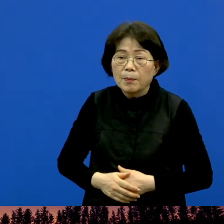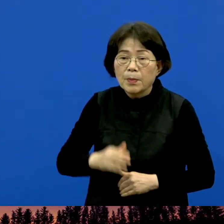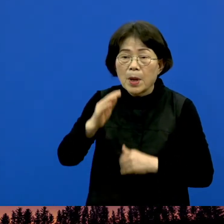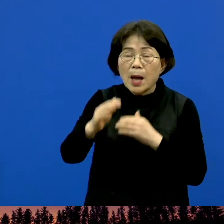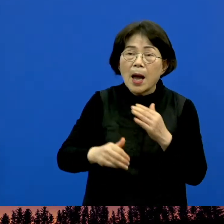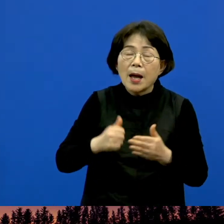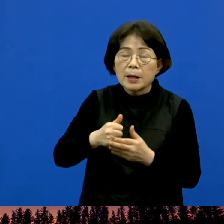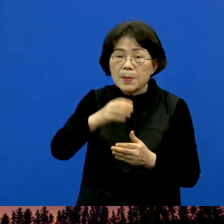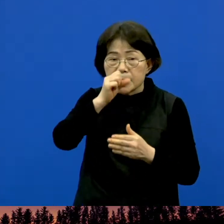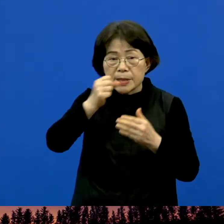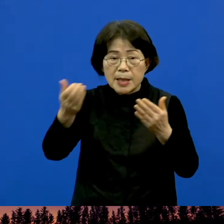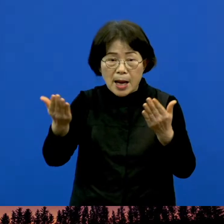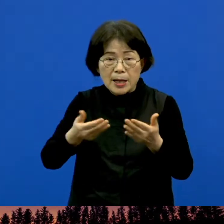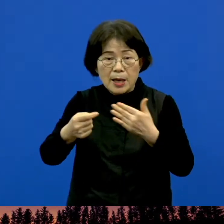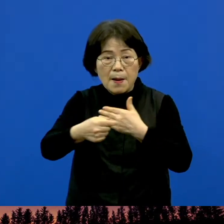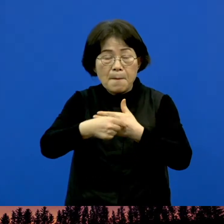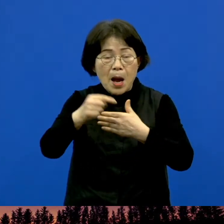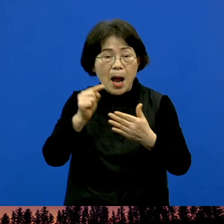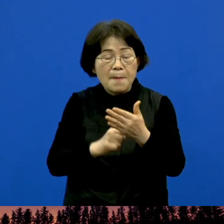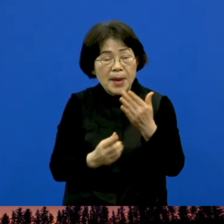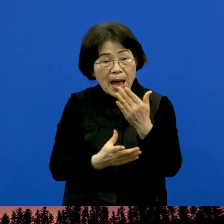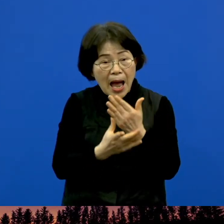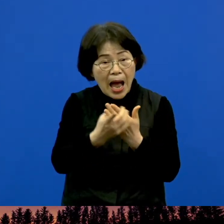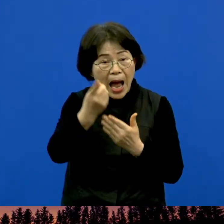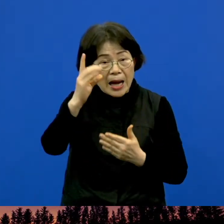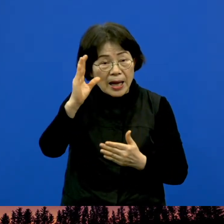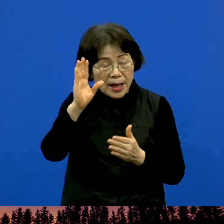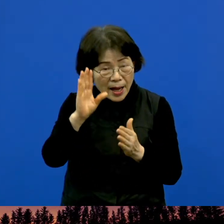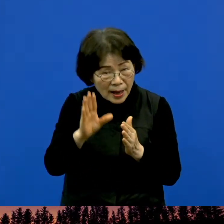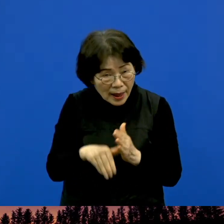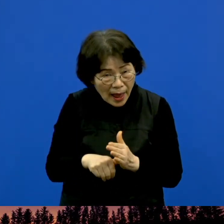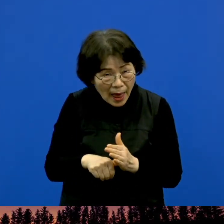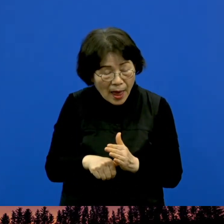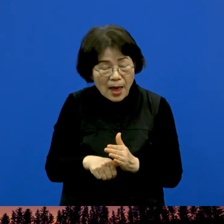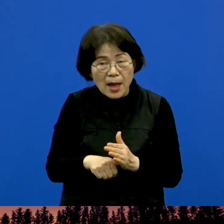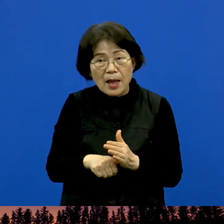하나님의 선한 일에 마음이 하나 될 때 어떤 일이 일어나는가? 그죠?